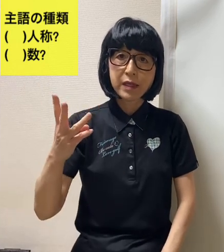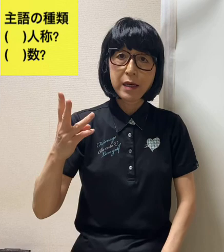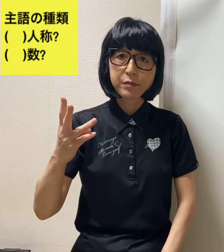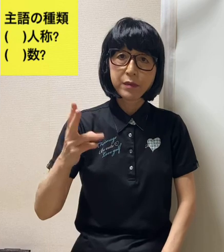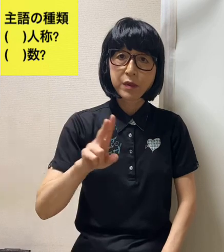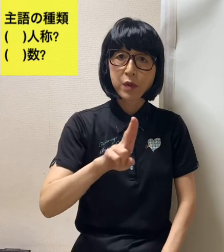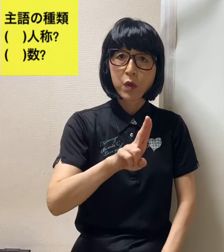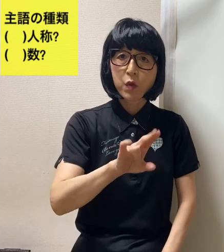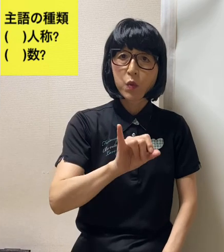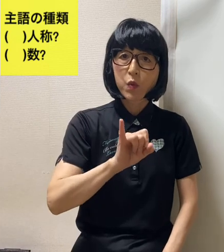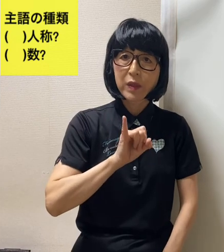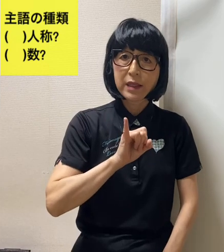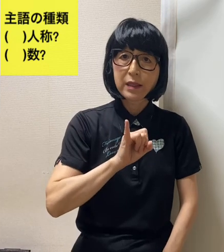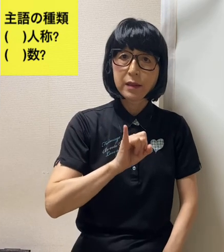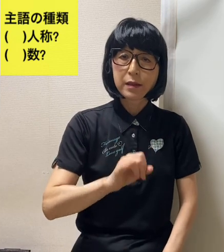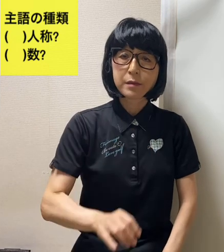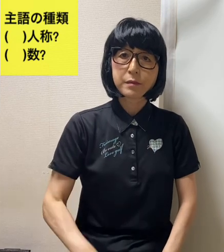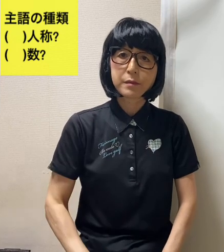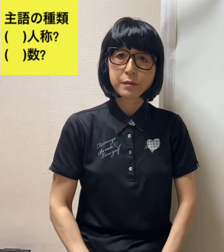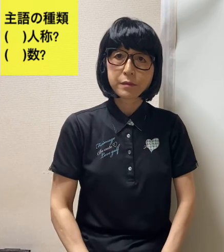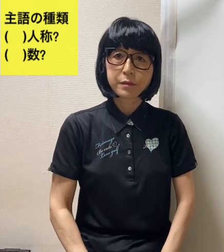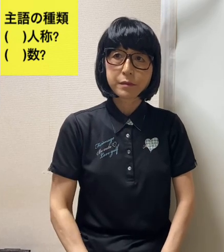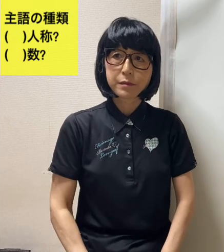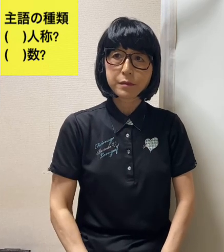丸3、 we。